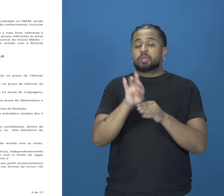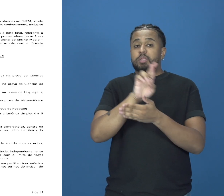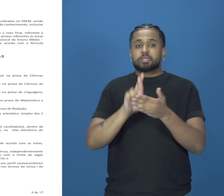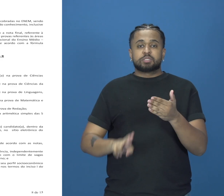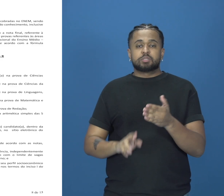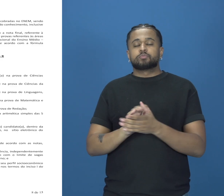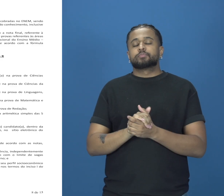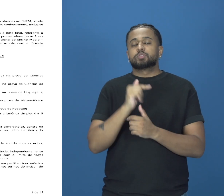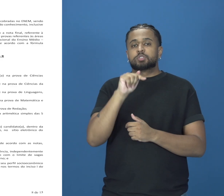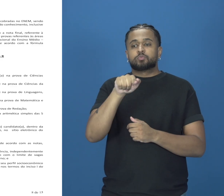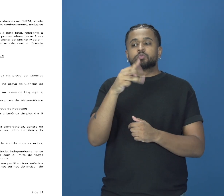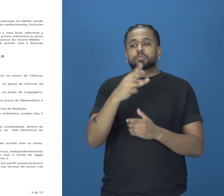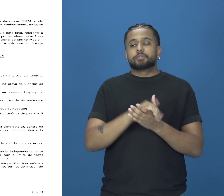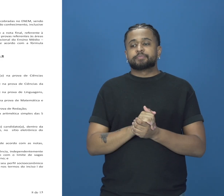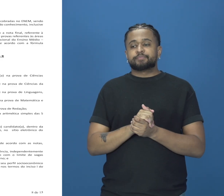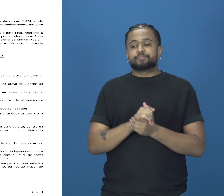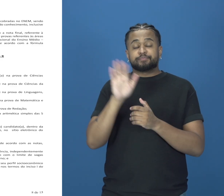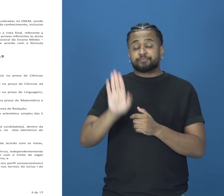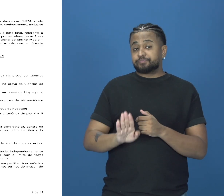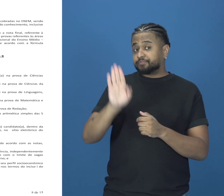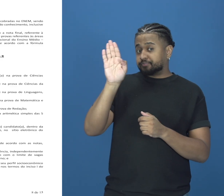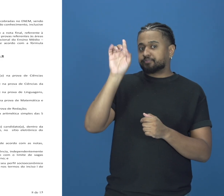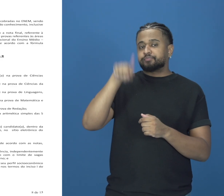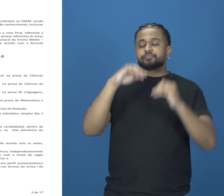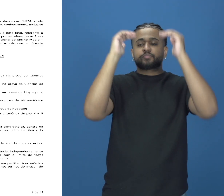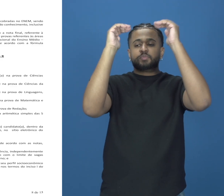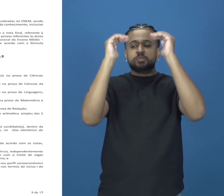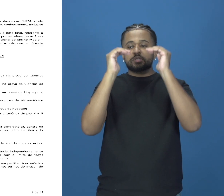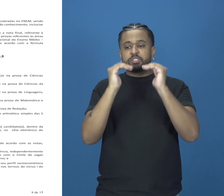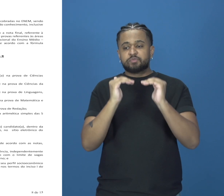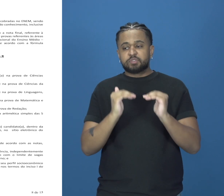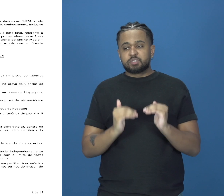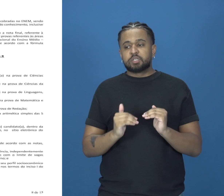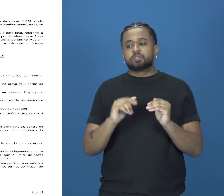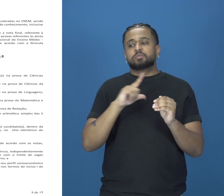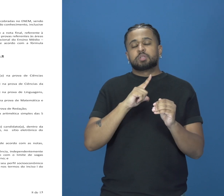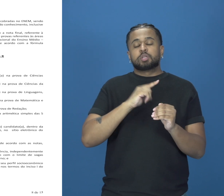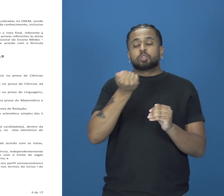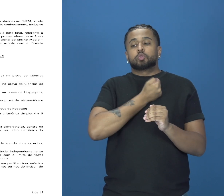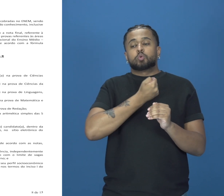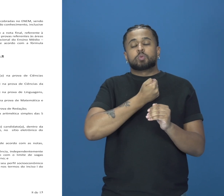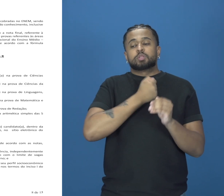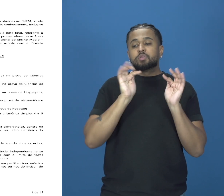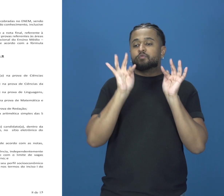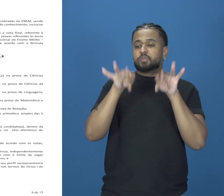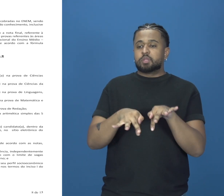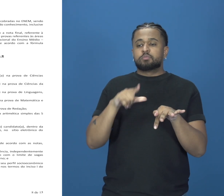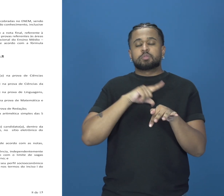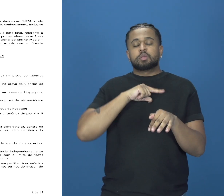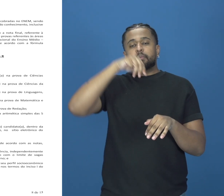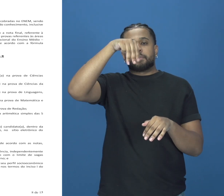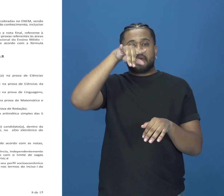redação. 7.3. Os candidatos serão classificados de acordo com a nota final, referente à